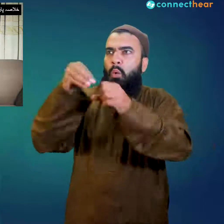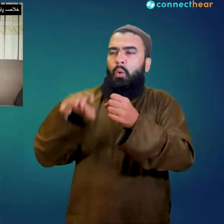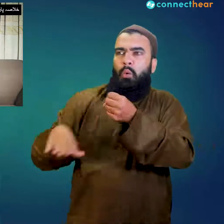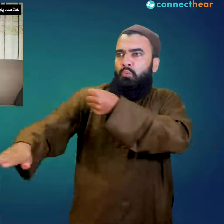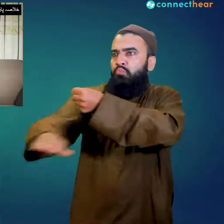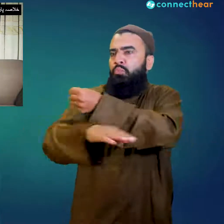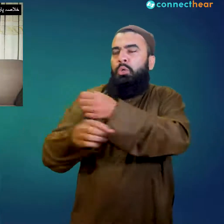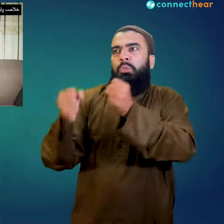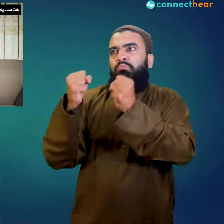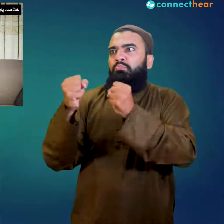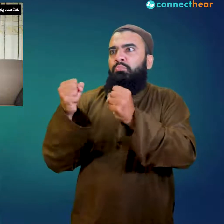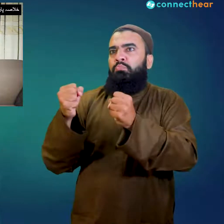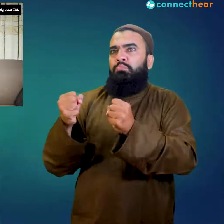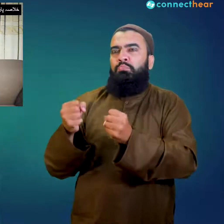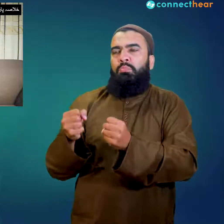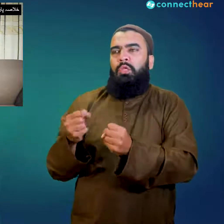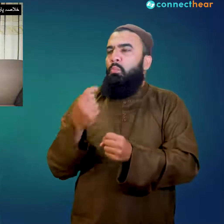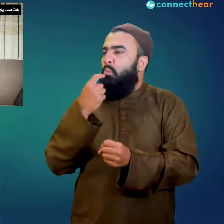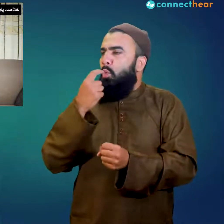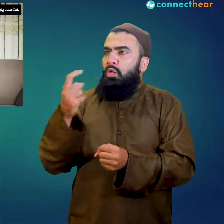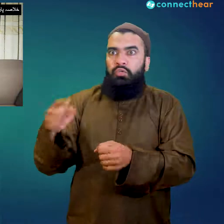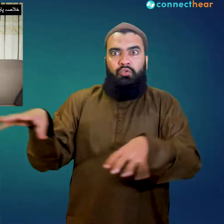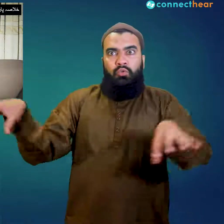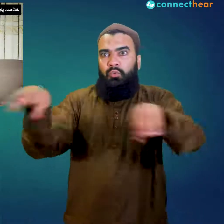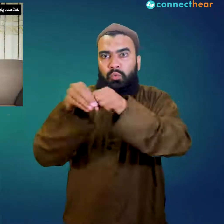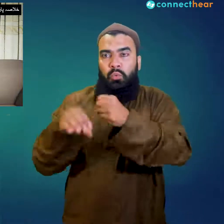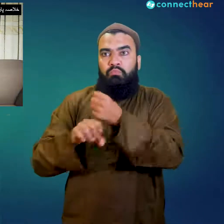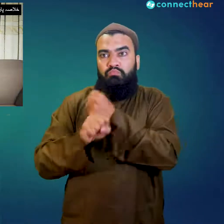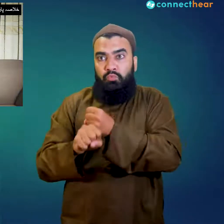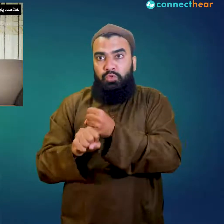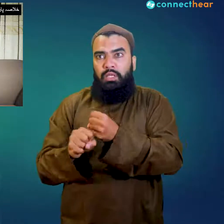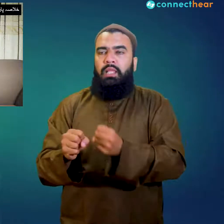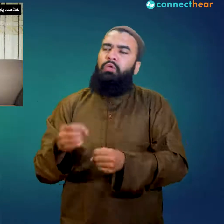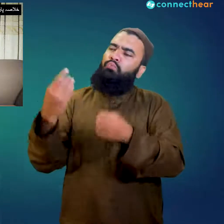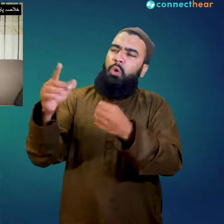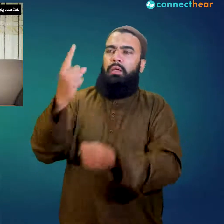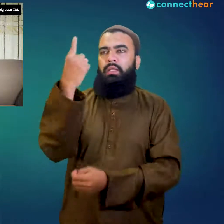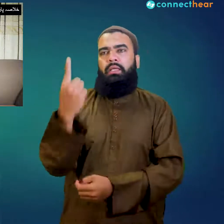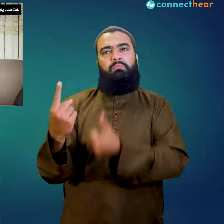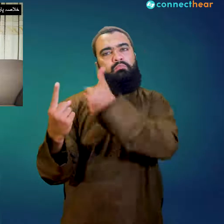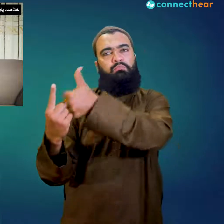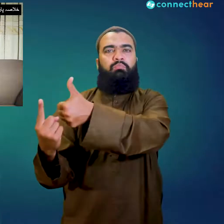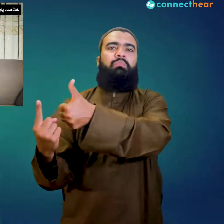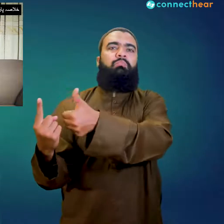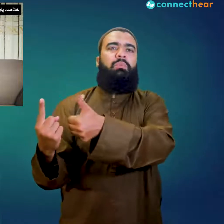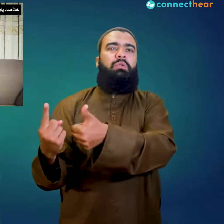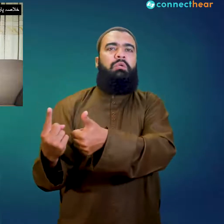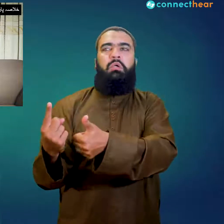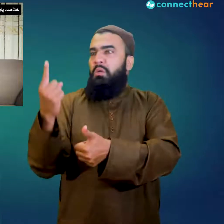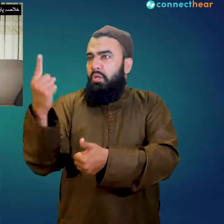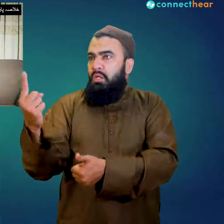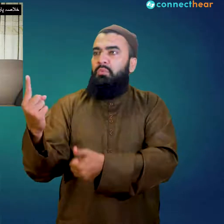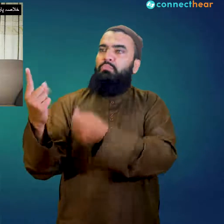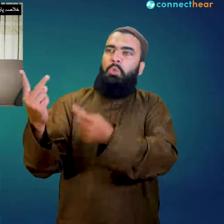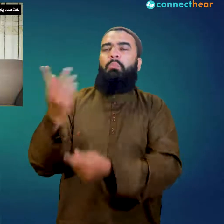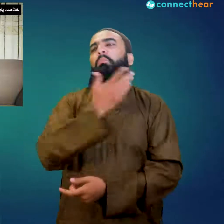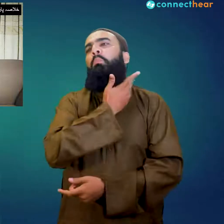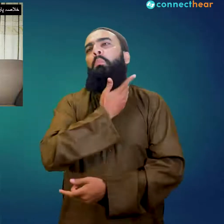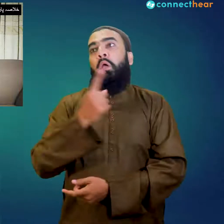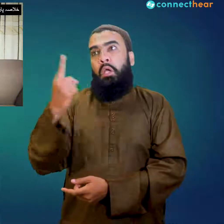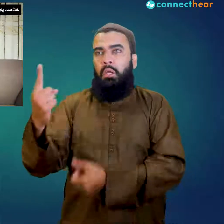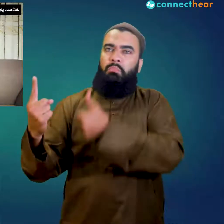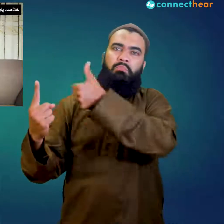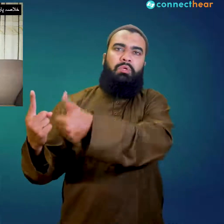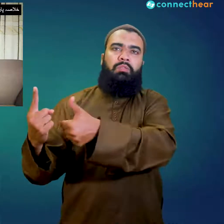اس بات میں خوف ہو اور اندیشہ ہو کہ تم عدل نہیں کر سکو گے تو پھر ایک پر ہی اکتفا کرو۔